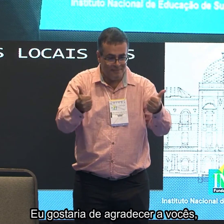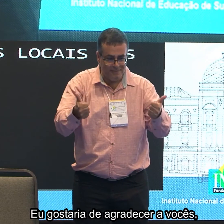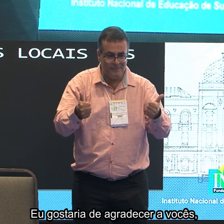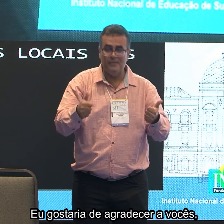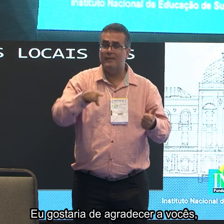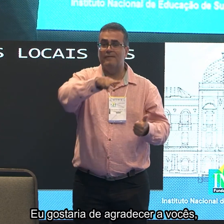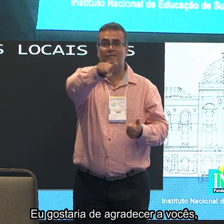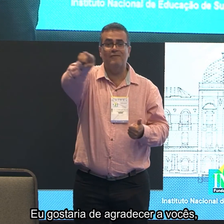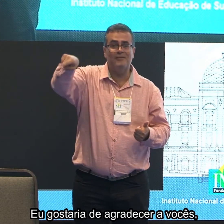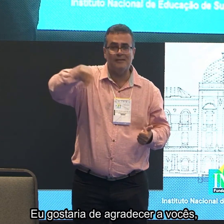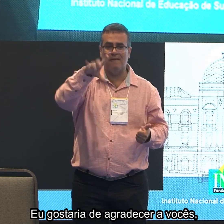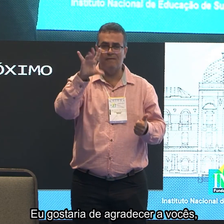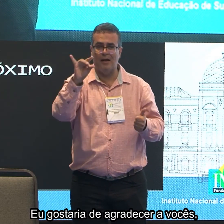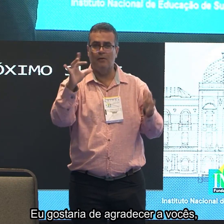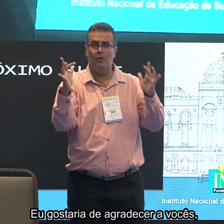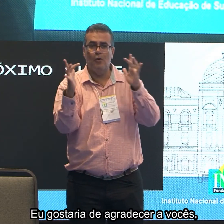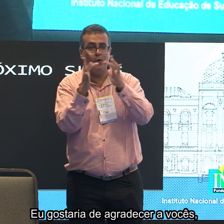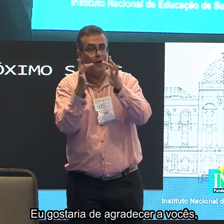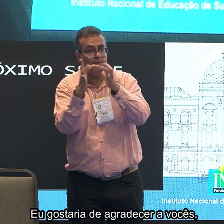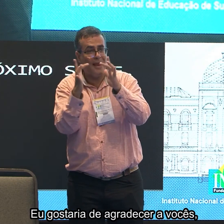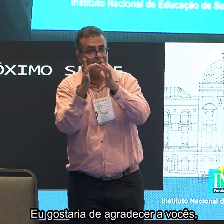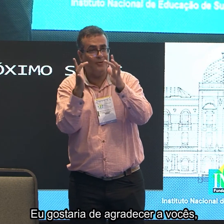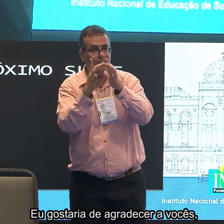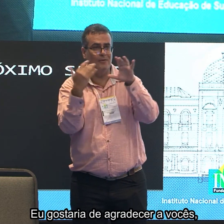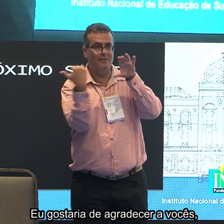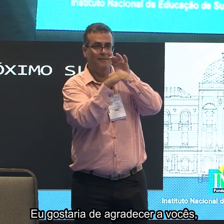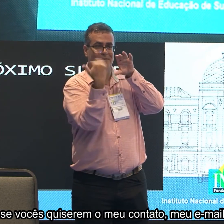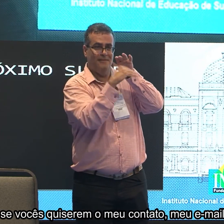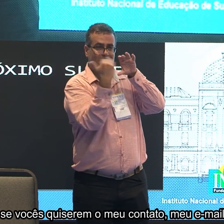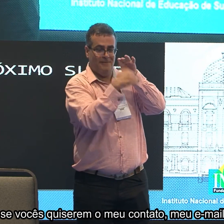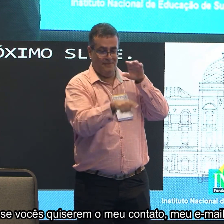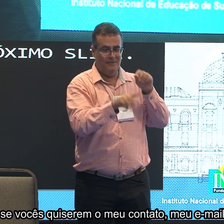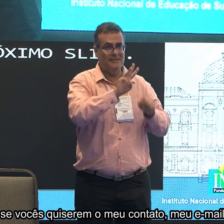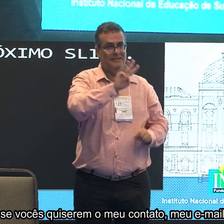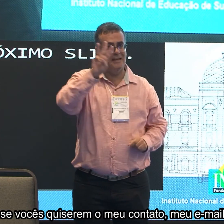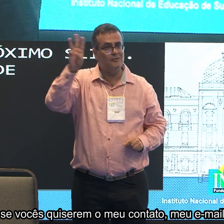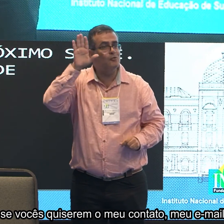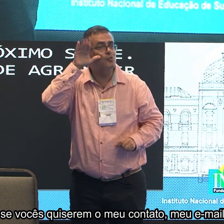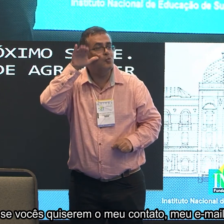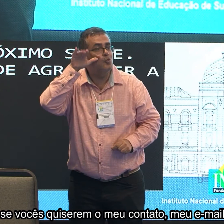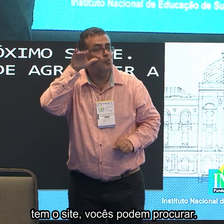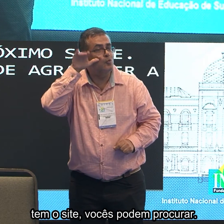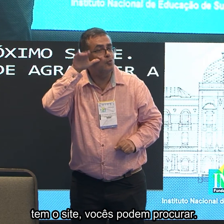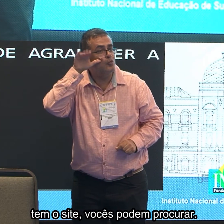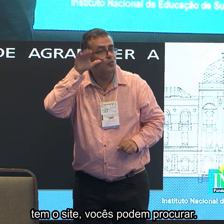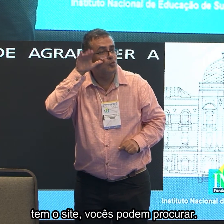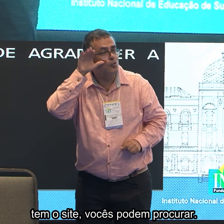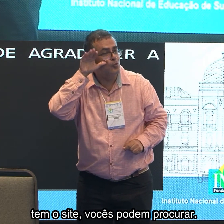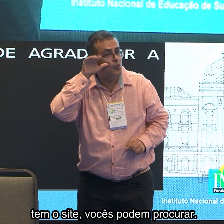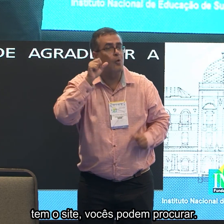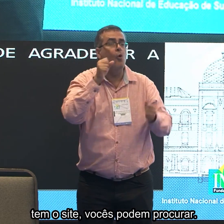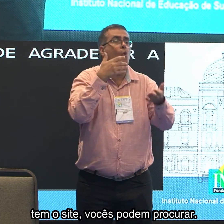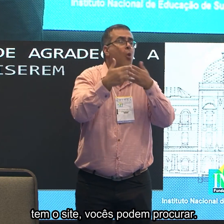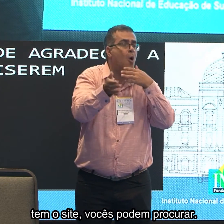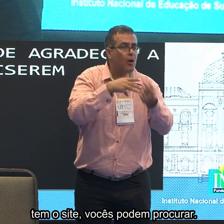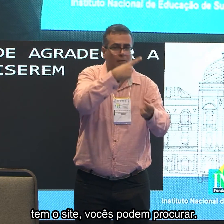Então, eu gostaria de agradecer a vocês. Se vocês quiserem o meu contato pelo meu e-mail, tem o site, vocês podem